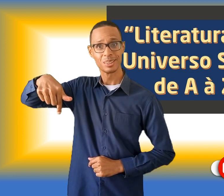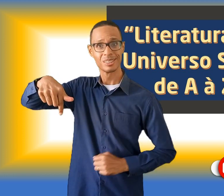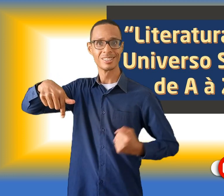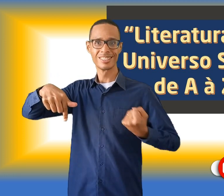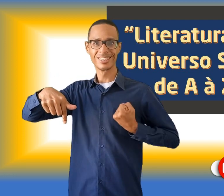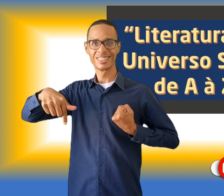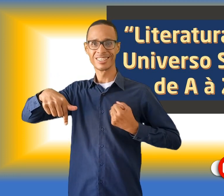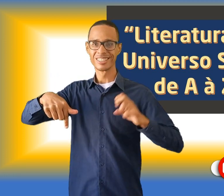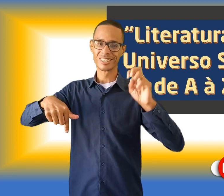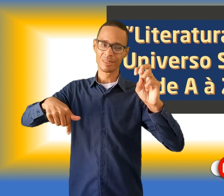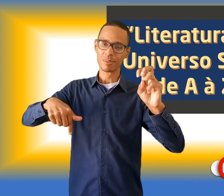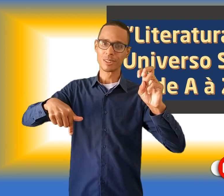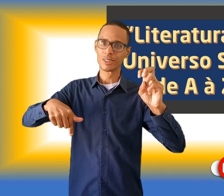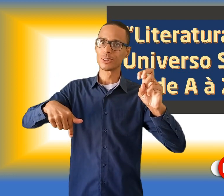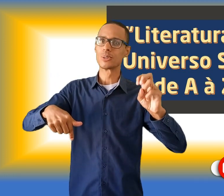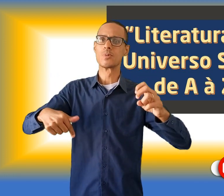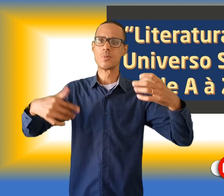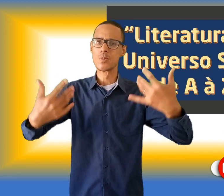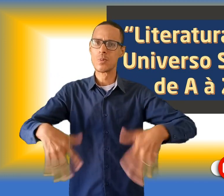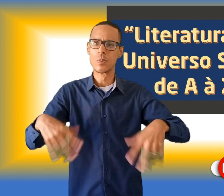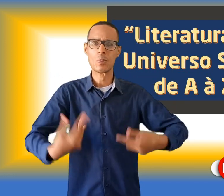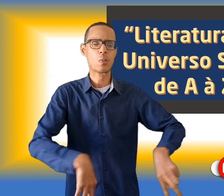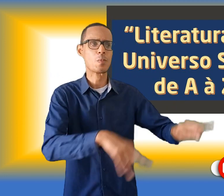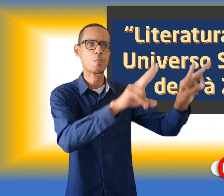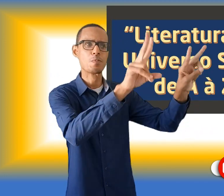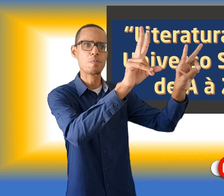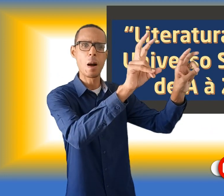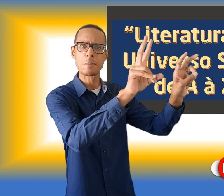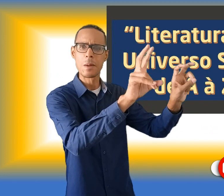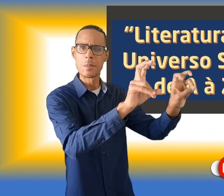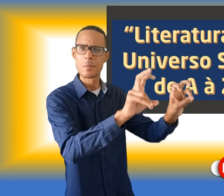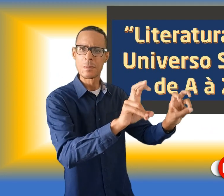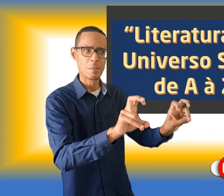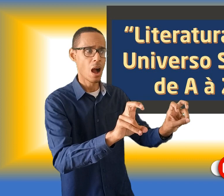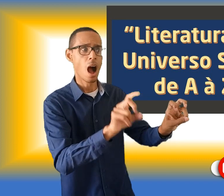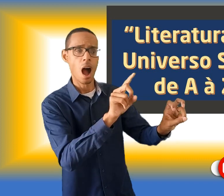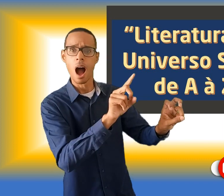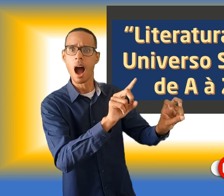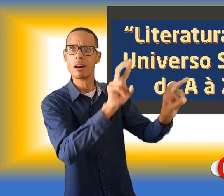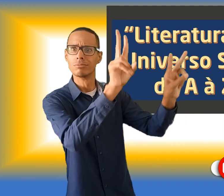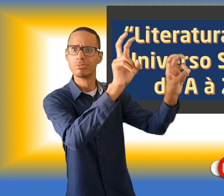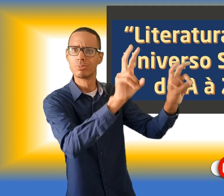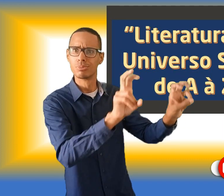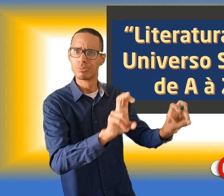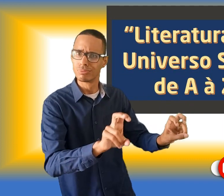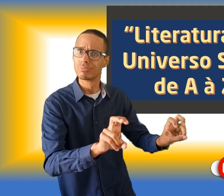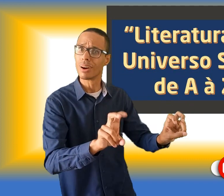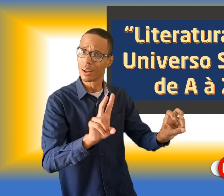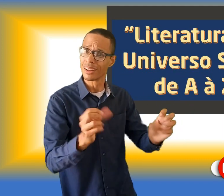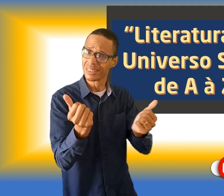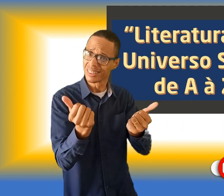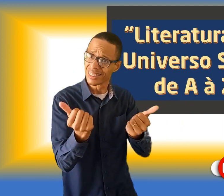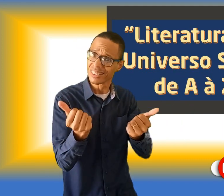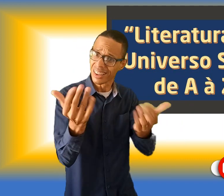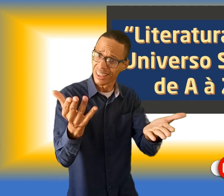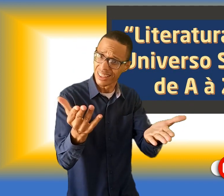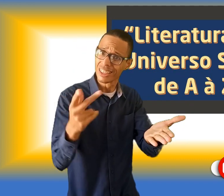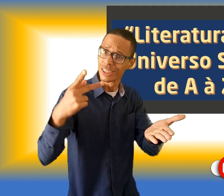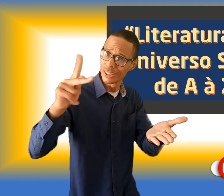o bloco 5 com as letras P e Q. Mais títulos super interessantes para a